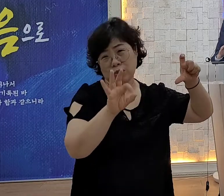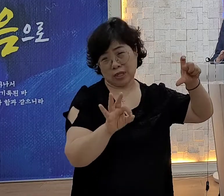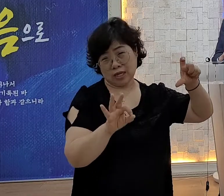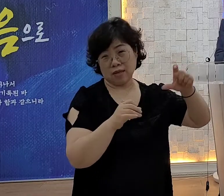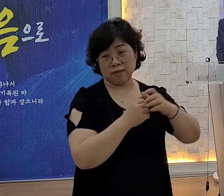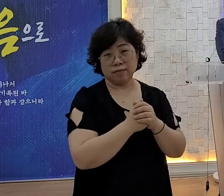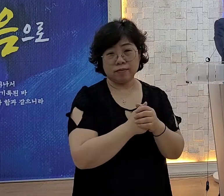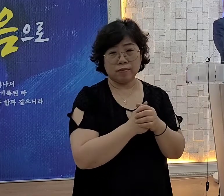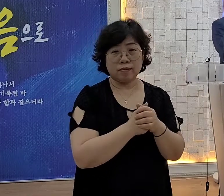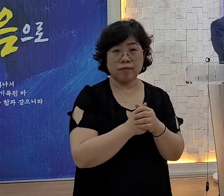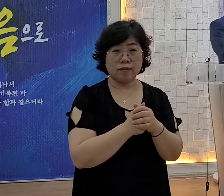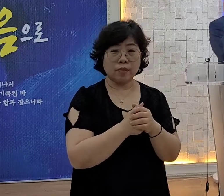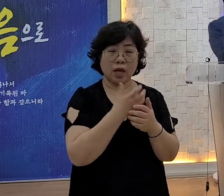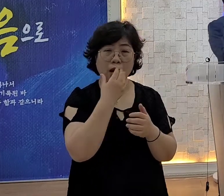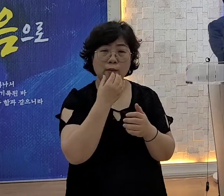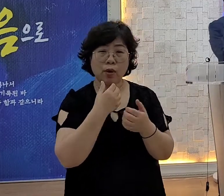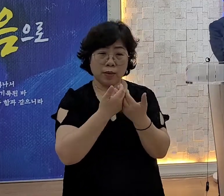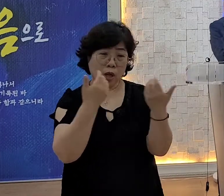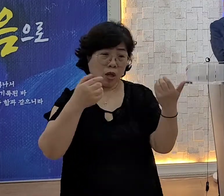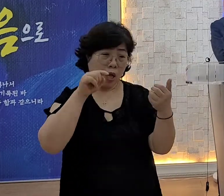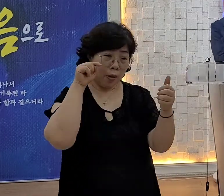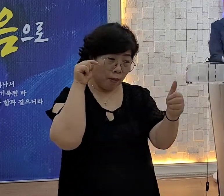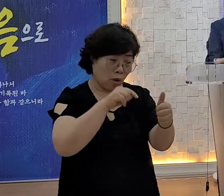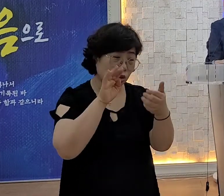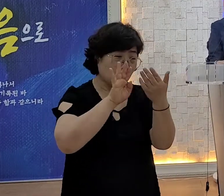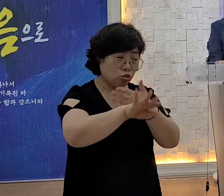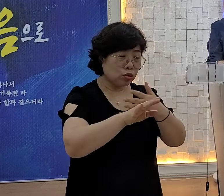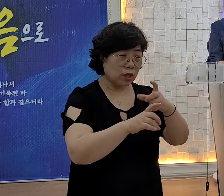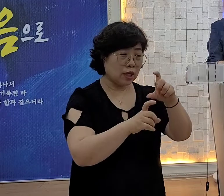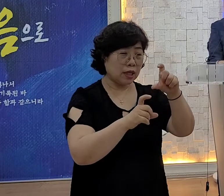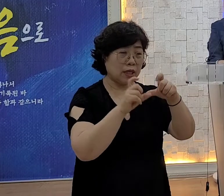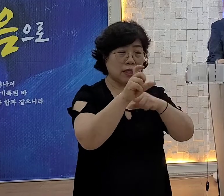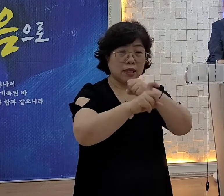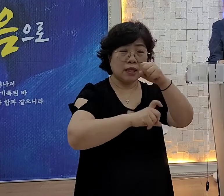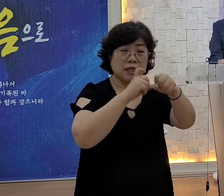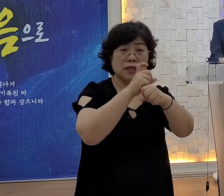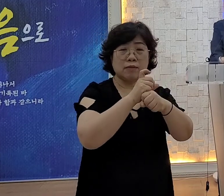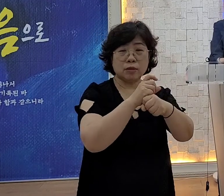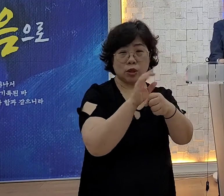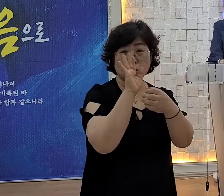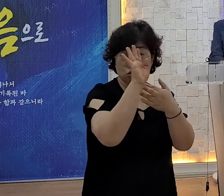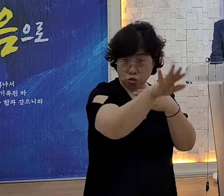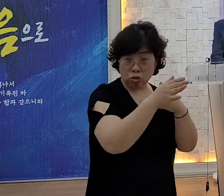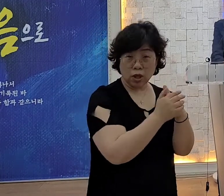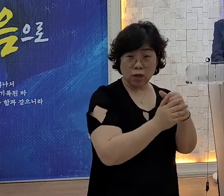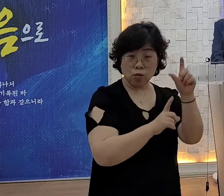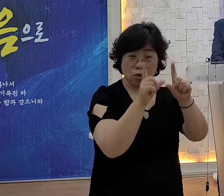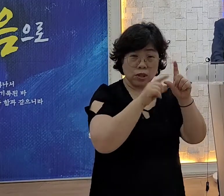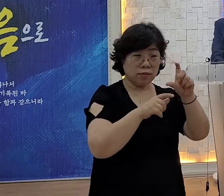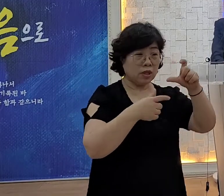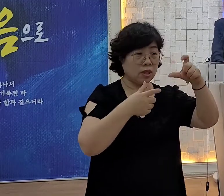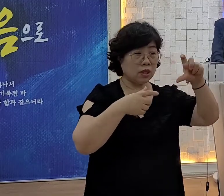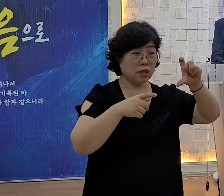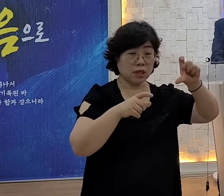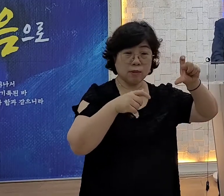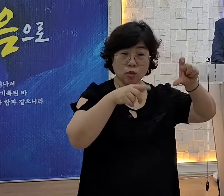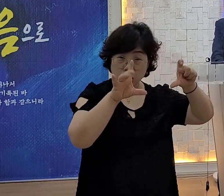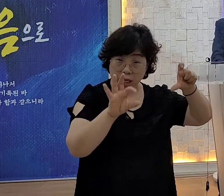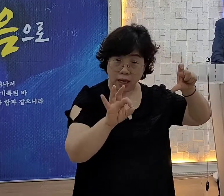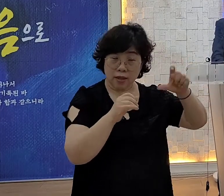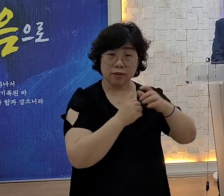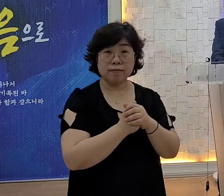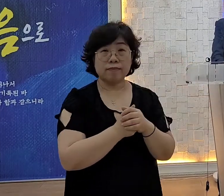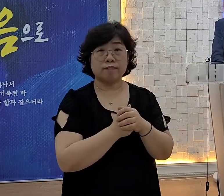일어난 이야기입니다. 12장에서 15장까지 오늘 10년 지났습니다. 자, 이 10년은 지난 뒤에